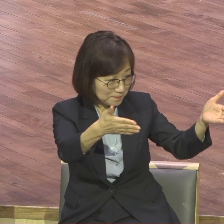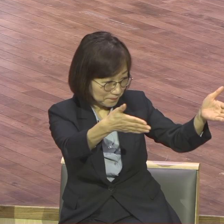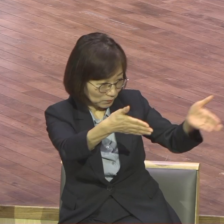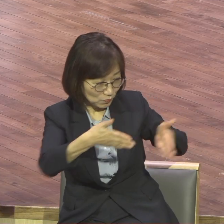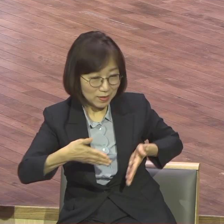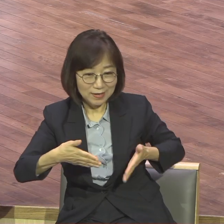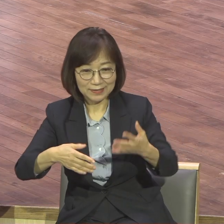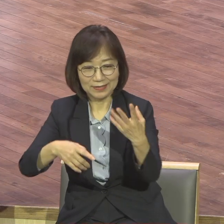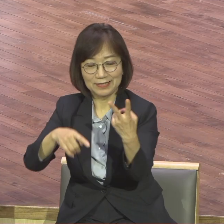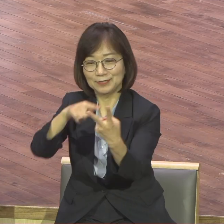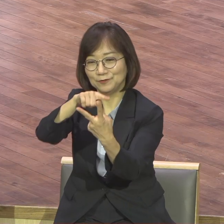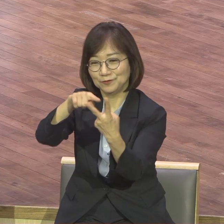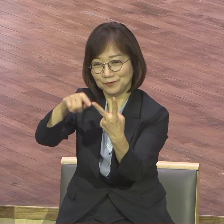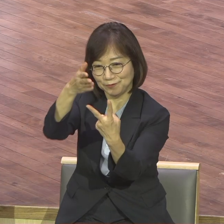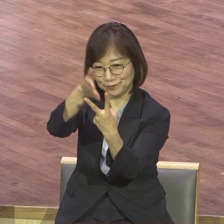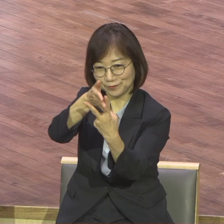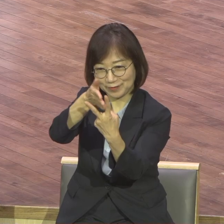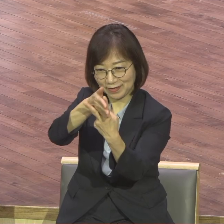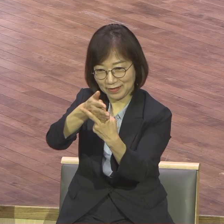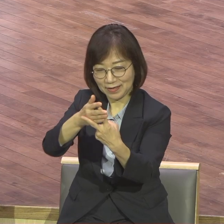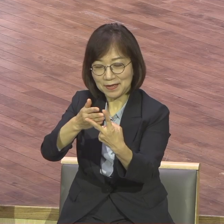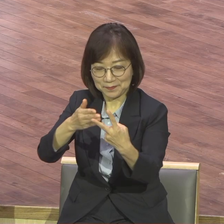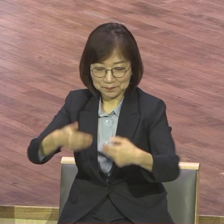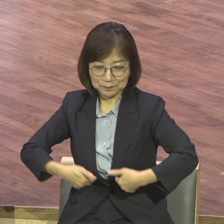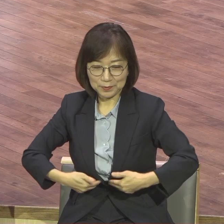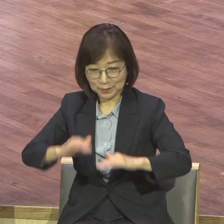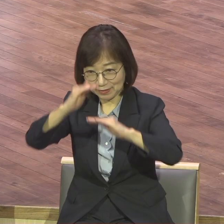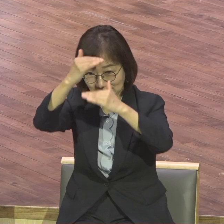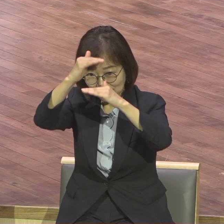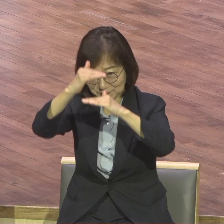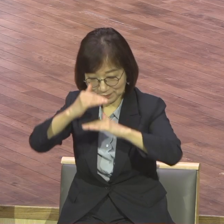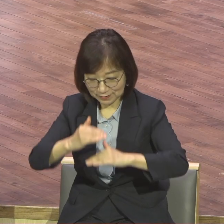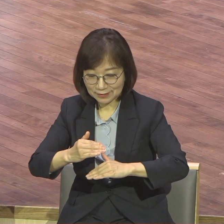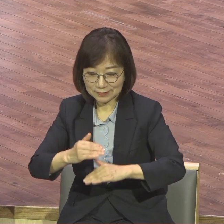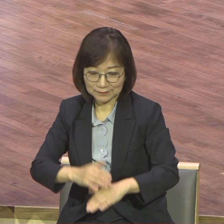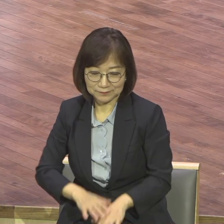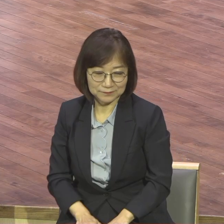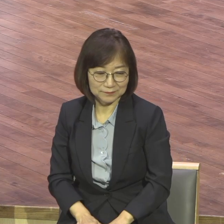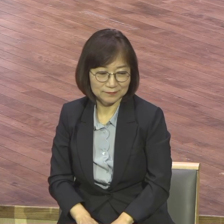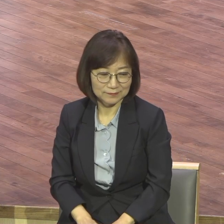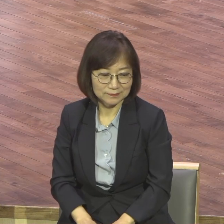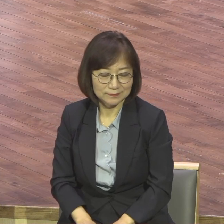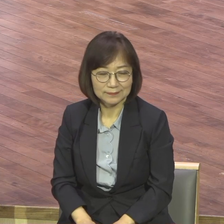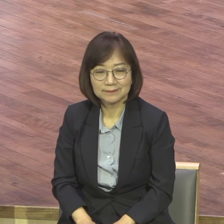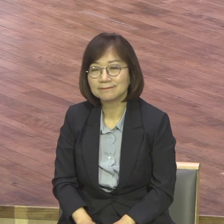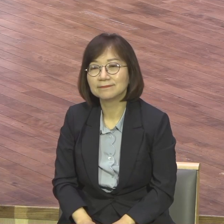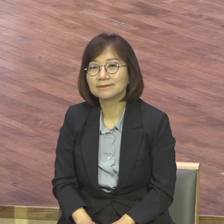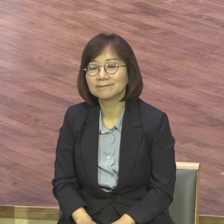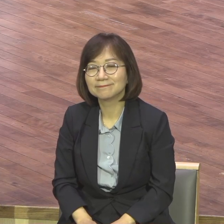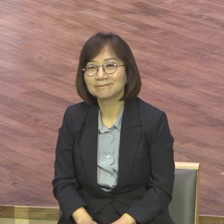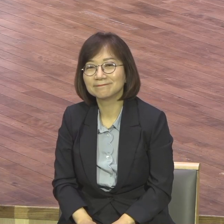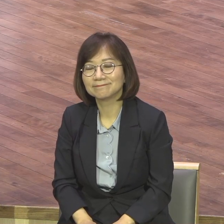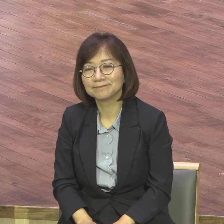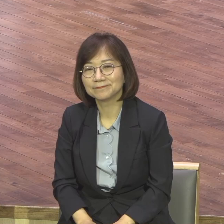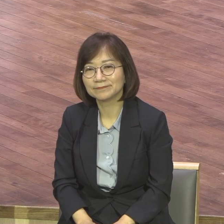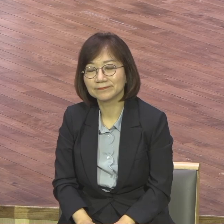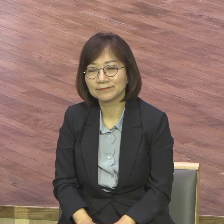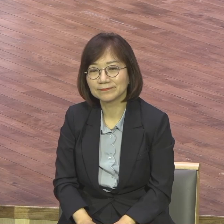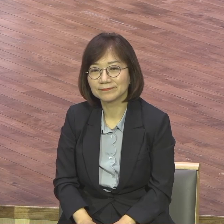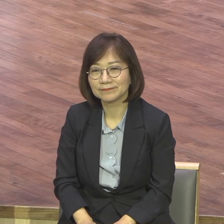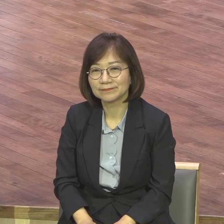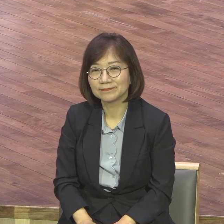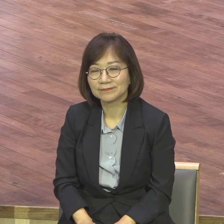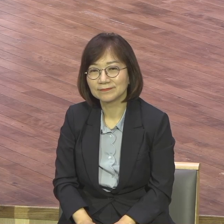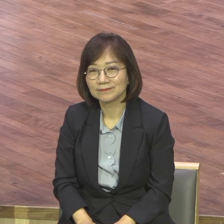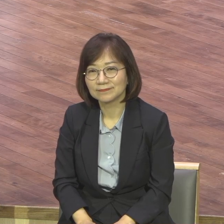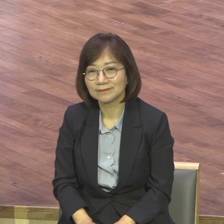관계 속에 지켜야 할 내용들이 구성되어 있습니다. 자, 사도 바울이 지금 언급하고 있는 이 내용은